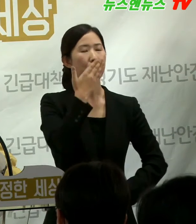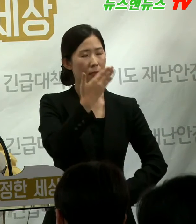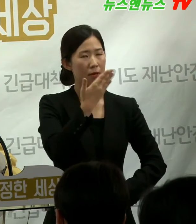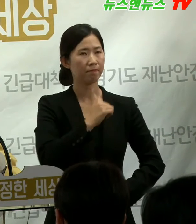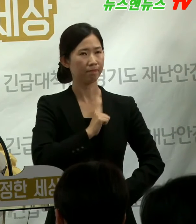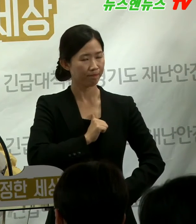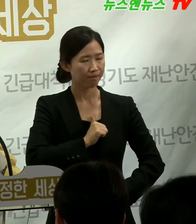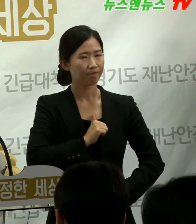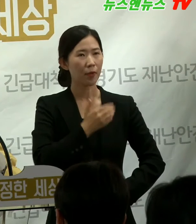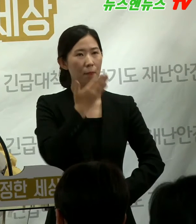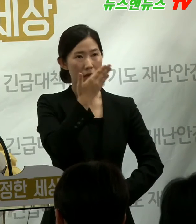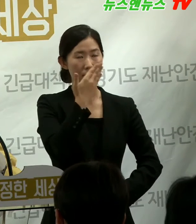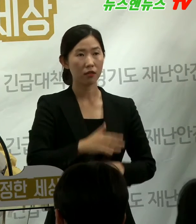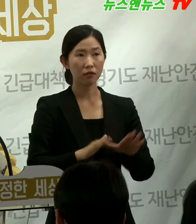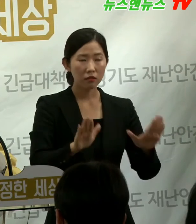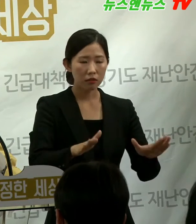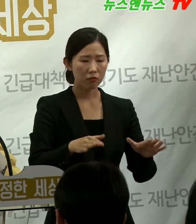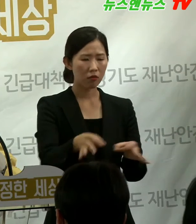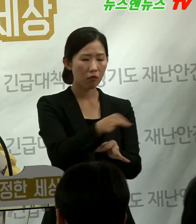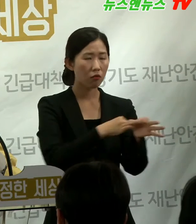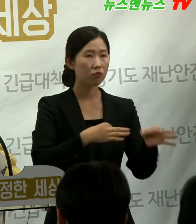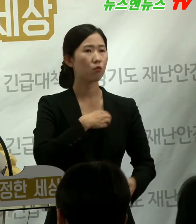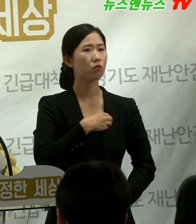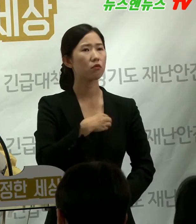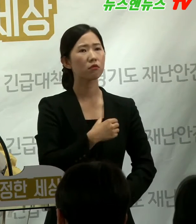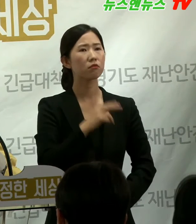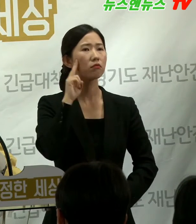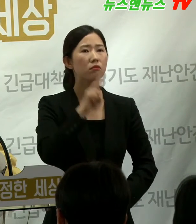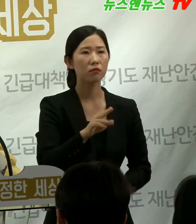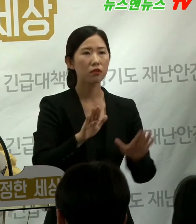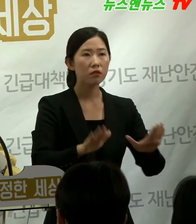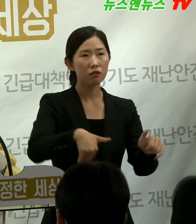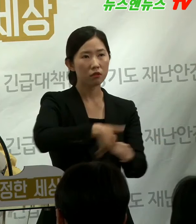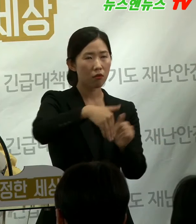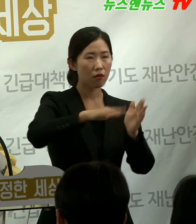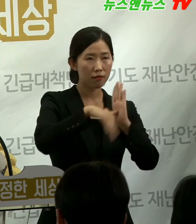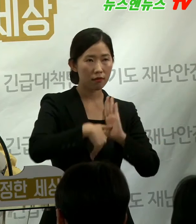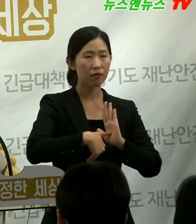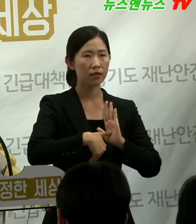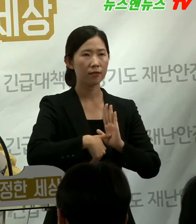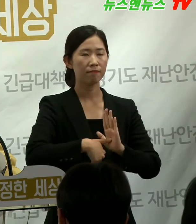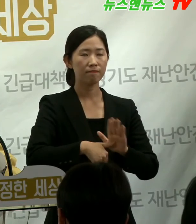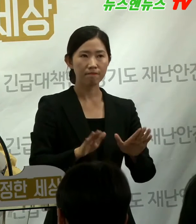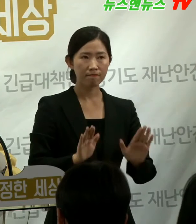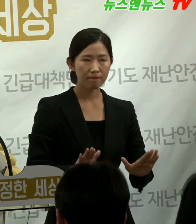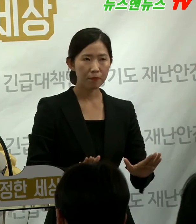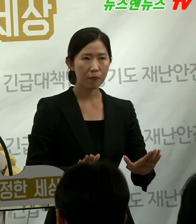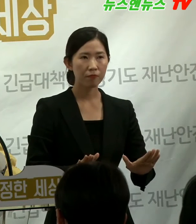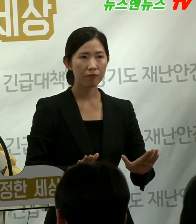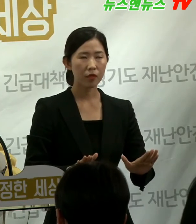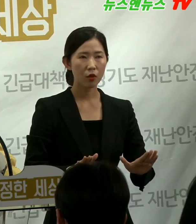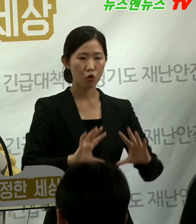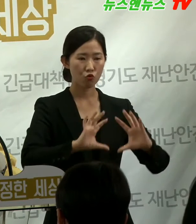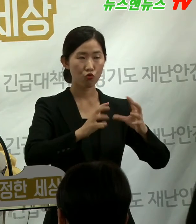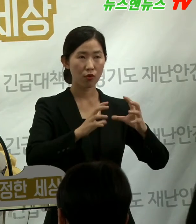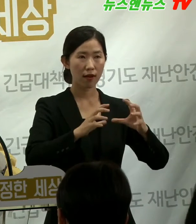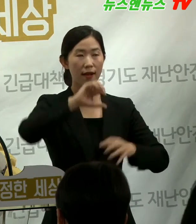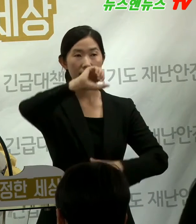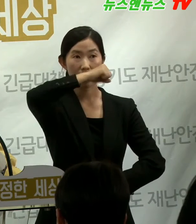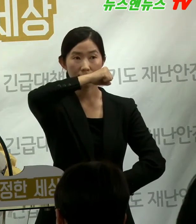미증류의 위기, 경제적 위기 시대에는 이와 같은 방식에 한 국가예산의 10%